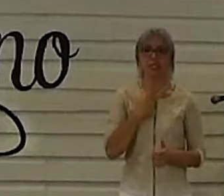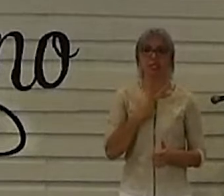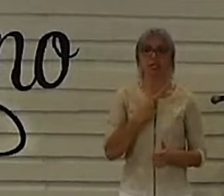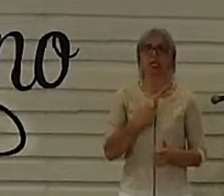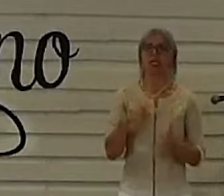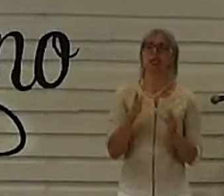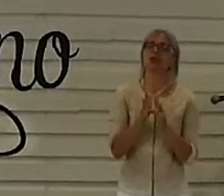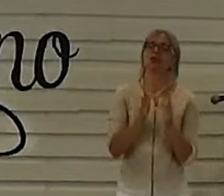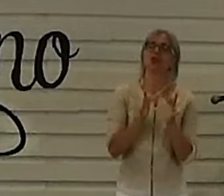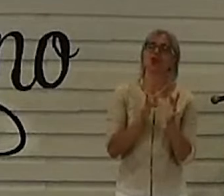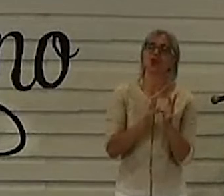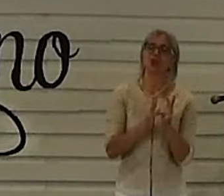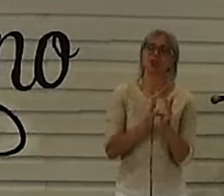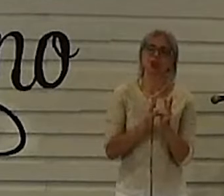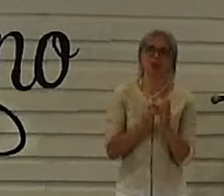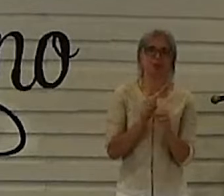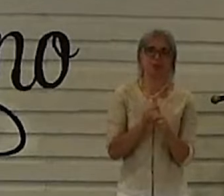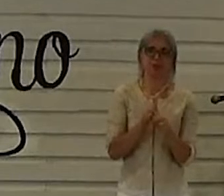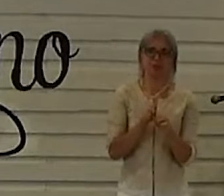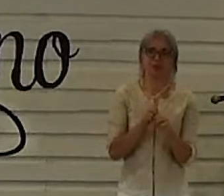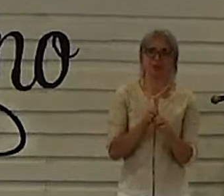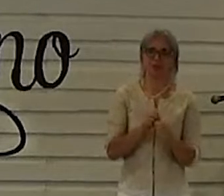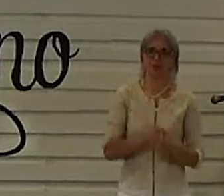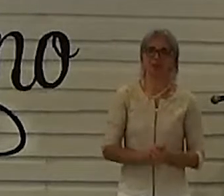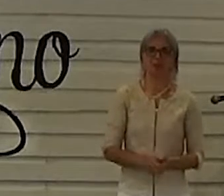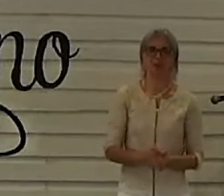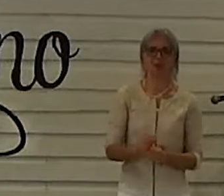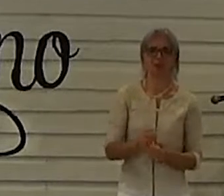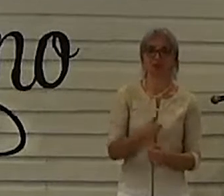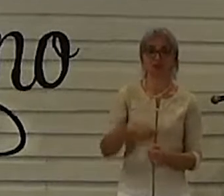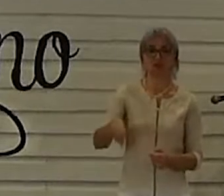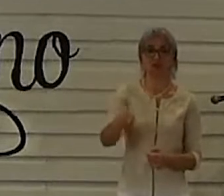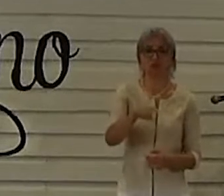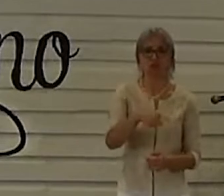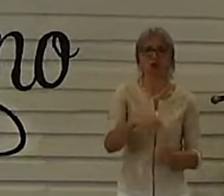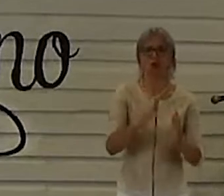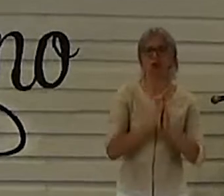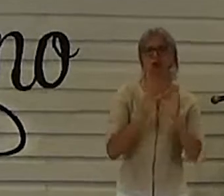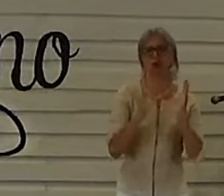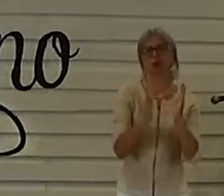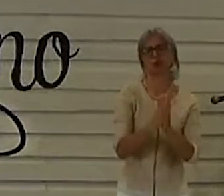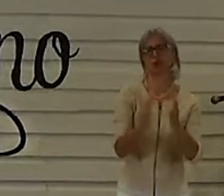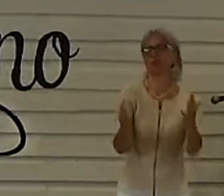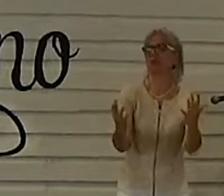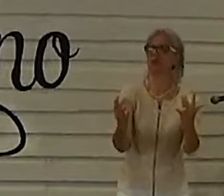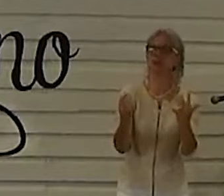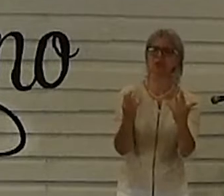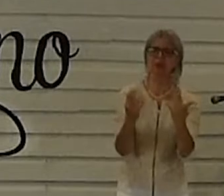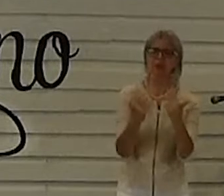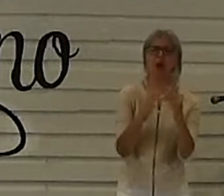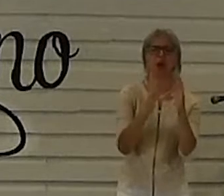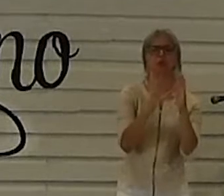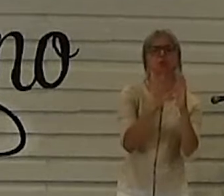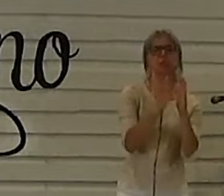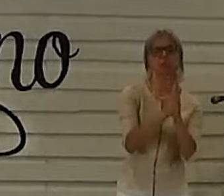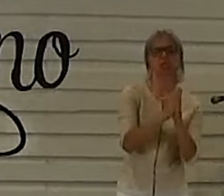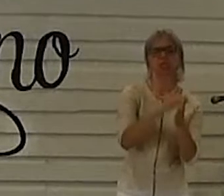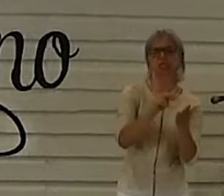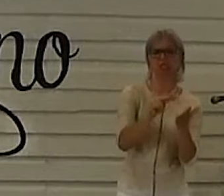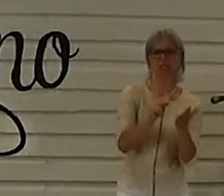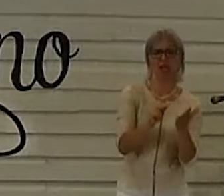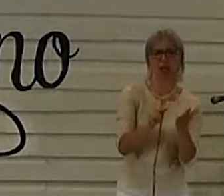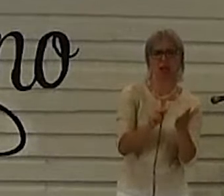parola di Dio. Noi veniamo a culti, ascoltiamo, facciamo parte di una chiesa, siamo iscritti nel registro della chiesa,